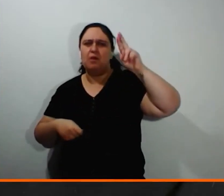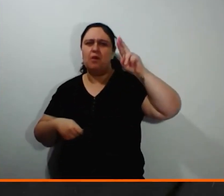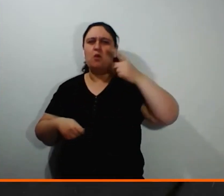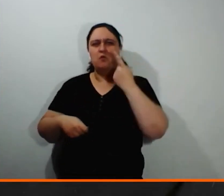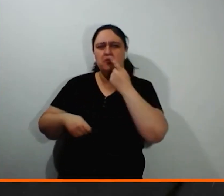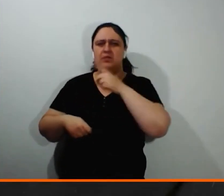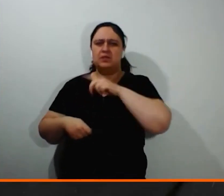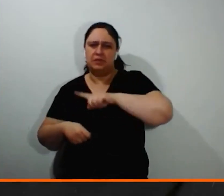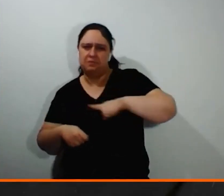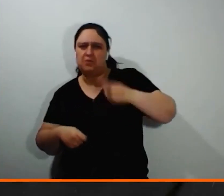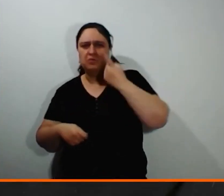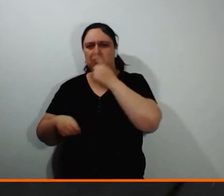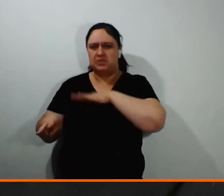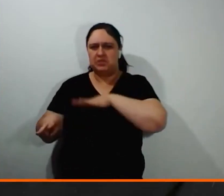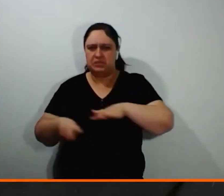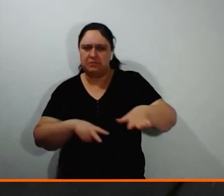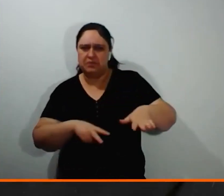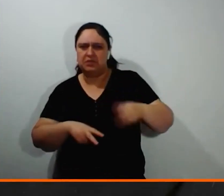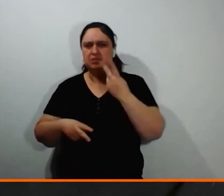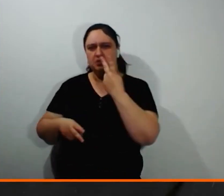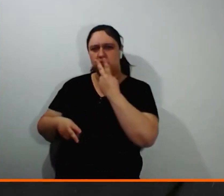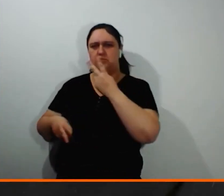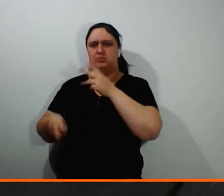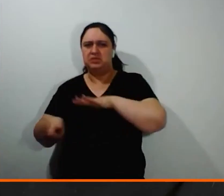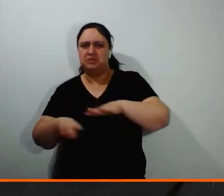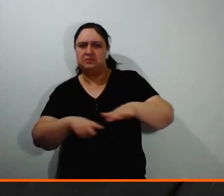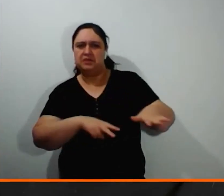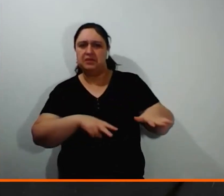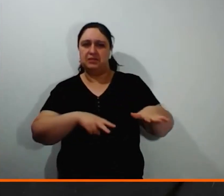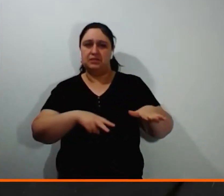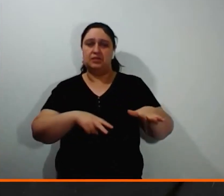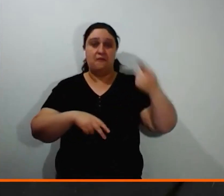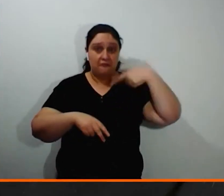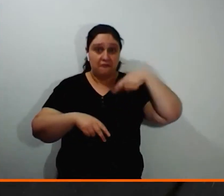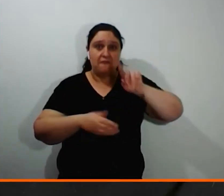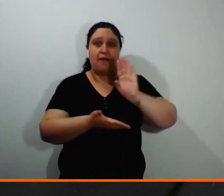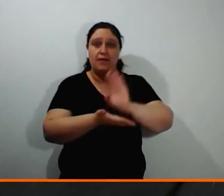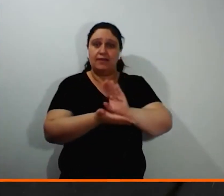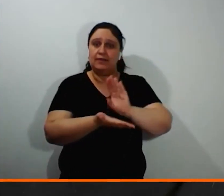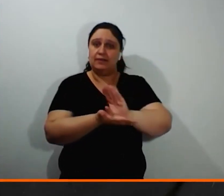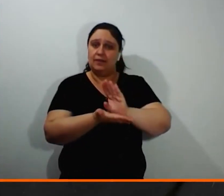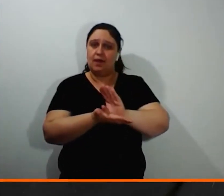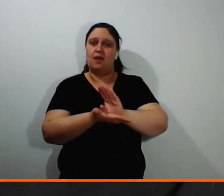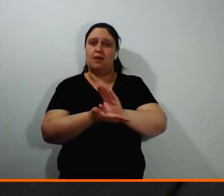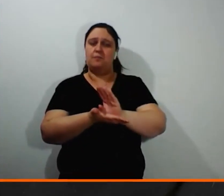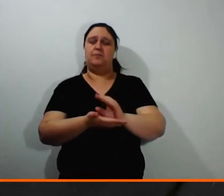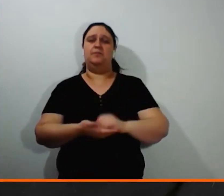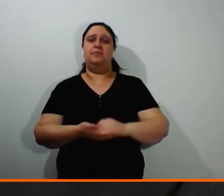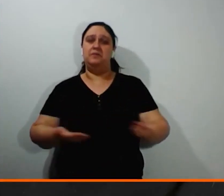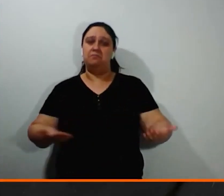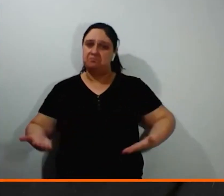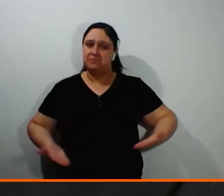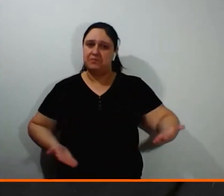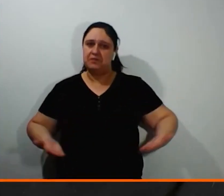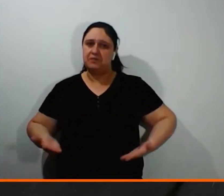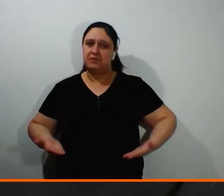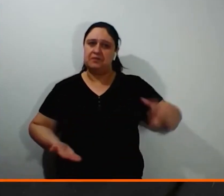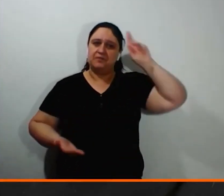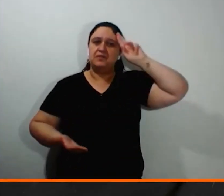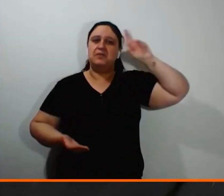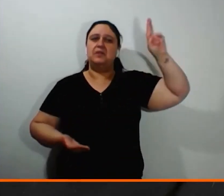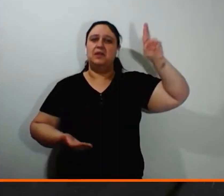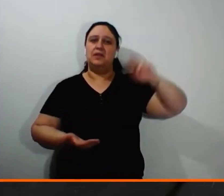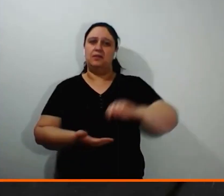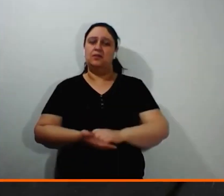Fecha essa semana ou 2 semanas, vai para o SEAP. Eu tenho testemunhos vivos